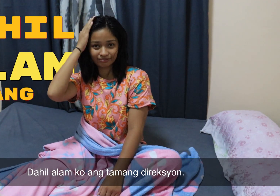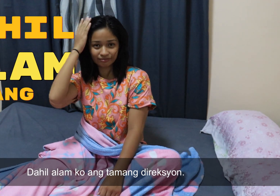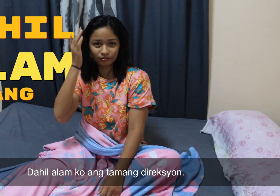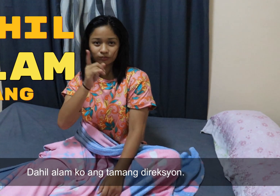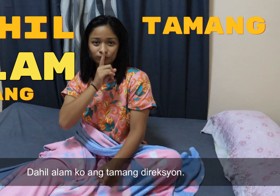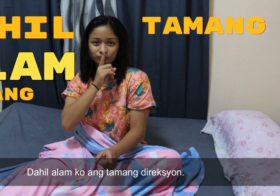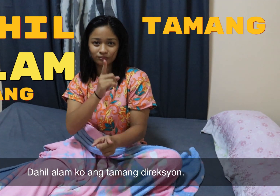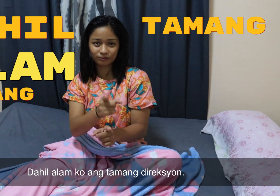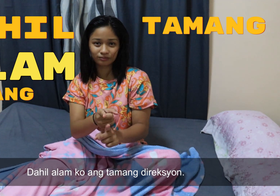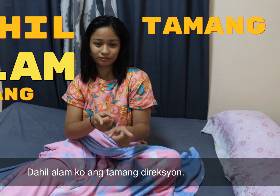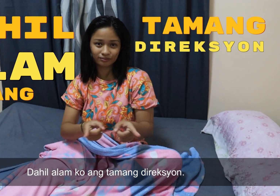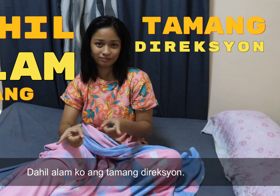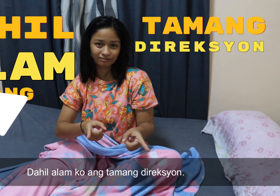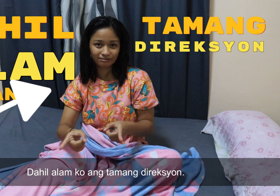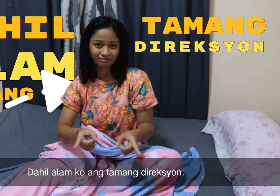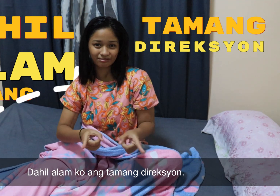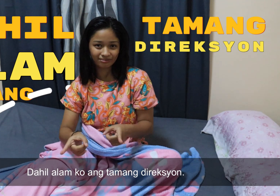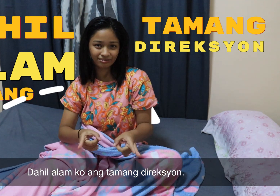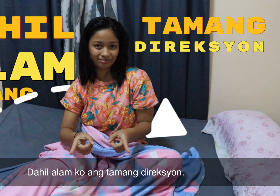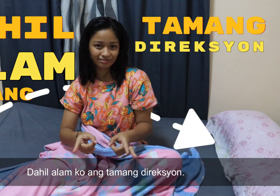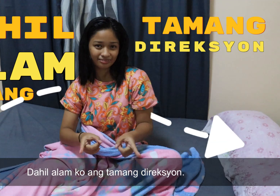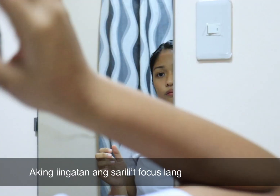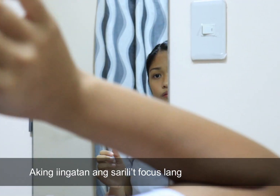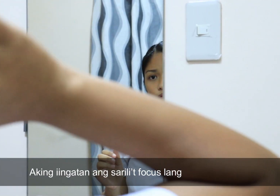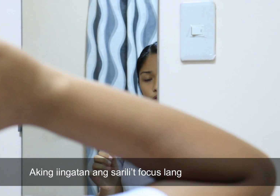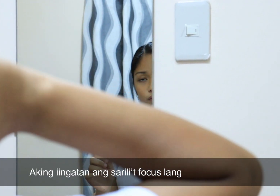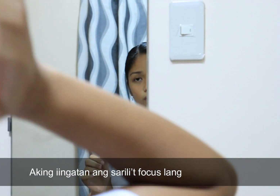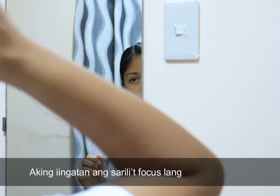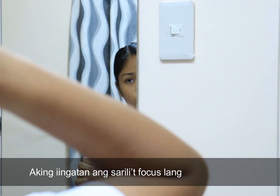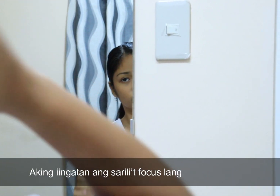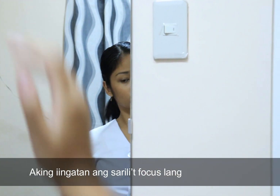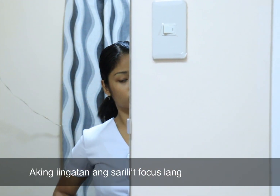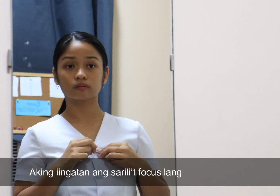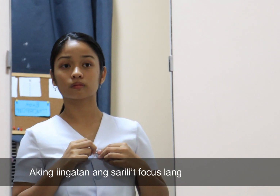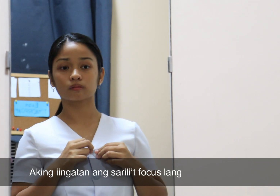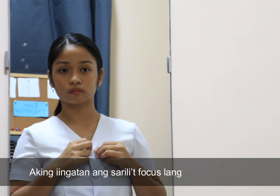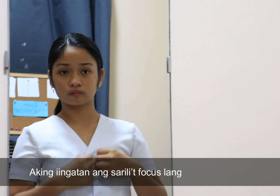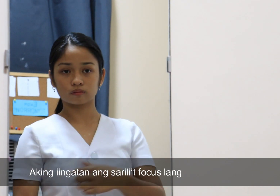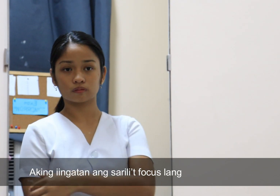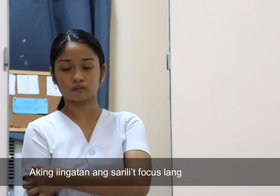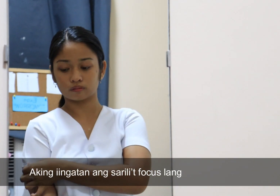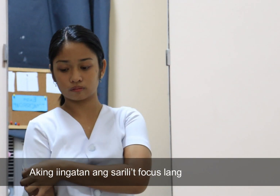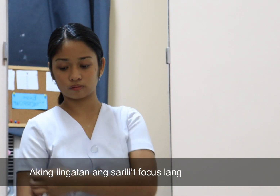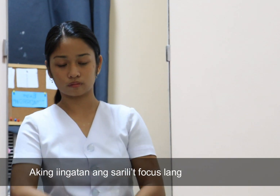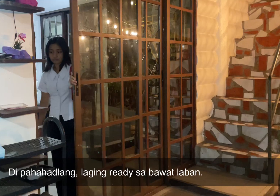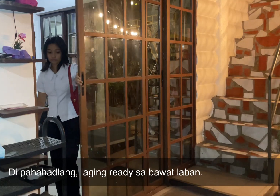ang tamang direksyon. Aking iingatan ang sarili't focus lang, di